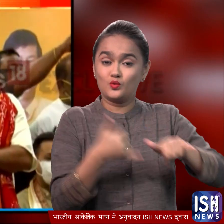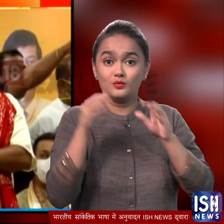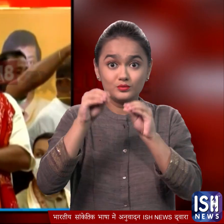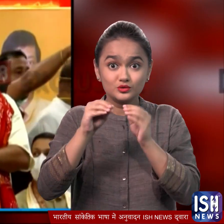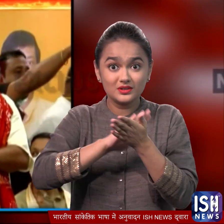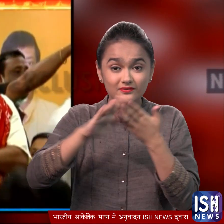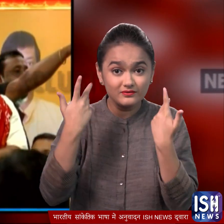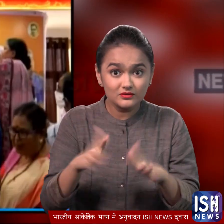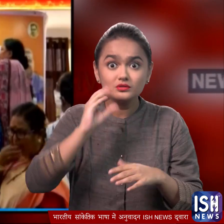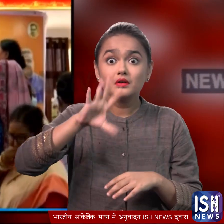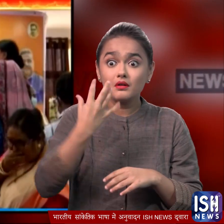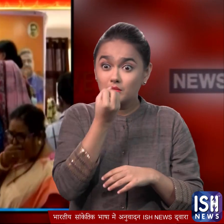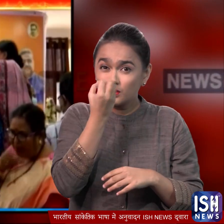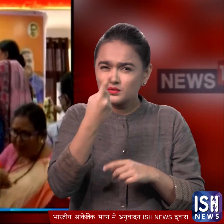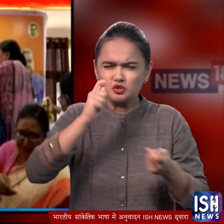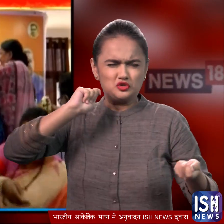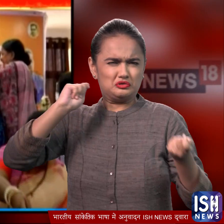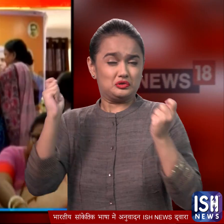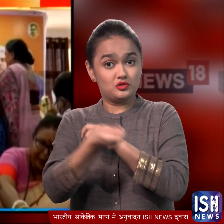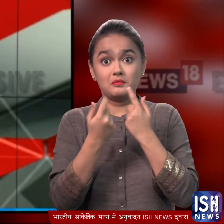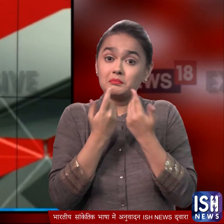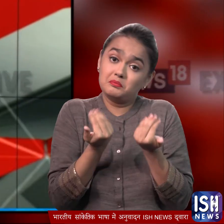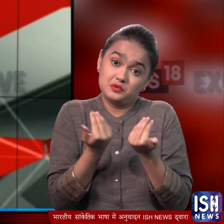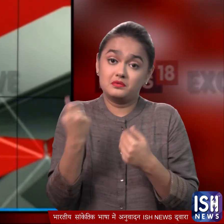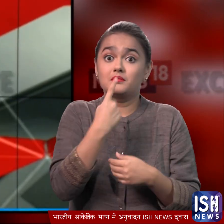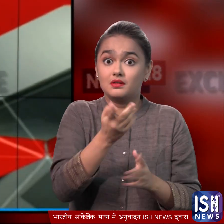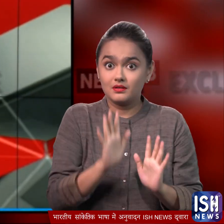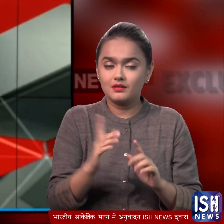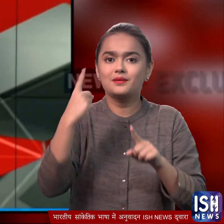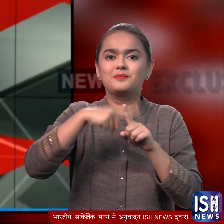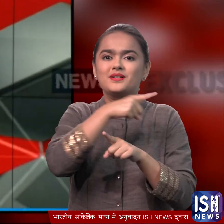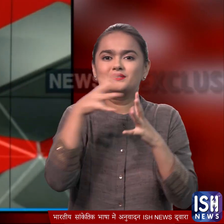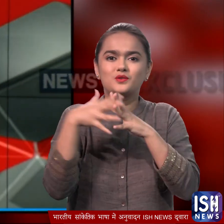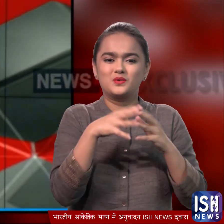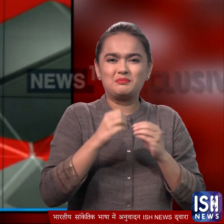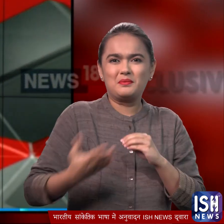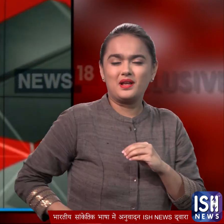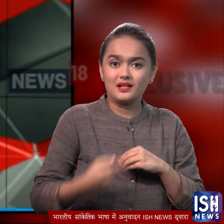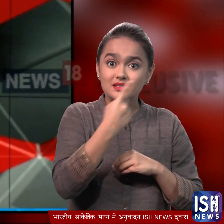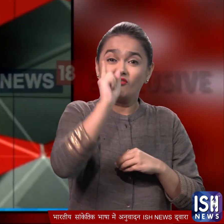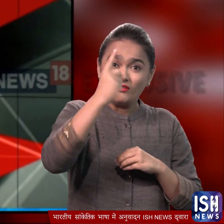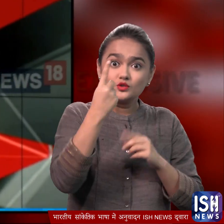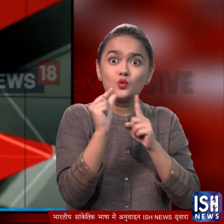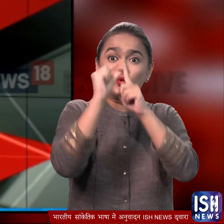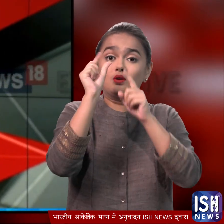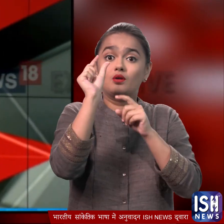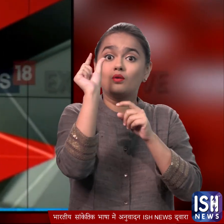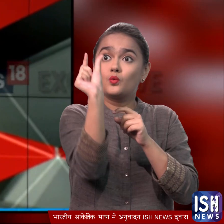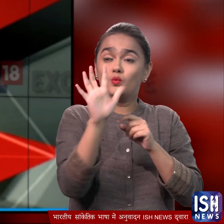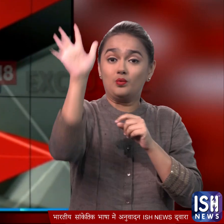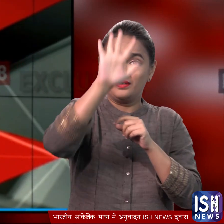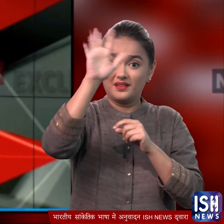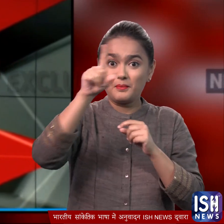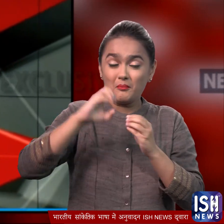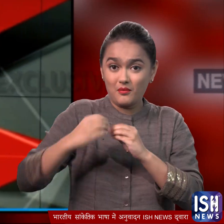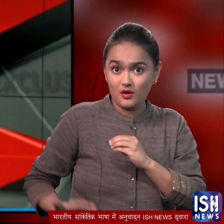के बाद प्रदेश बीजेपी में बड़े बदलाव देखने को मिल सकते हैं। सौभाग्य की एक बात है कि पश्चिम बंगाल में बीजेपी ने पहली बार उत्तर बंगाल क्षेत्र के नेता